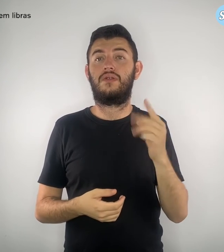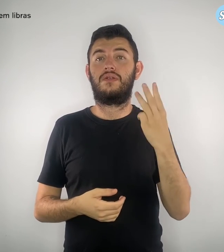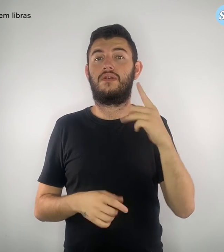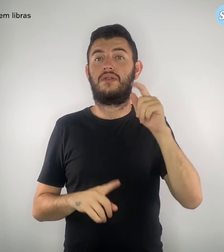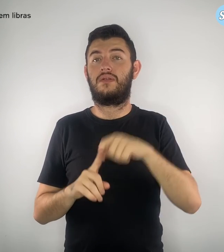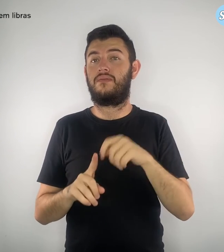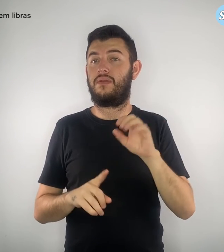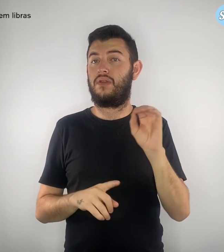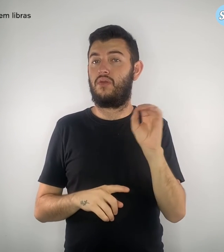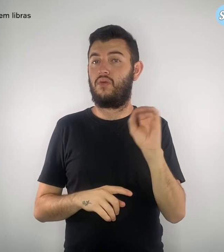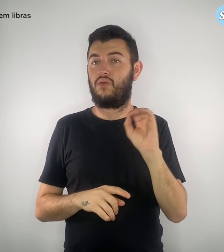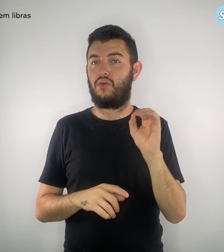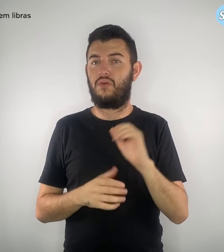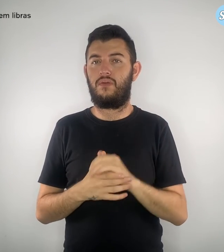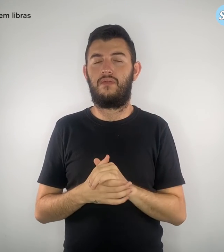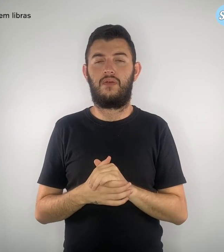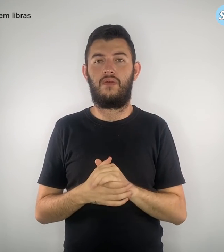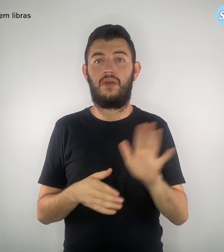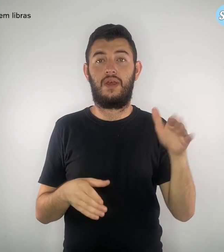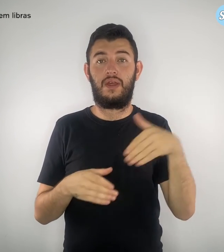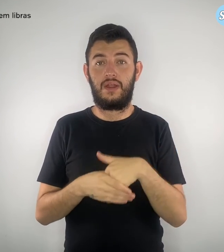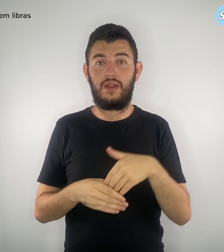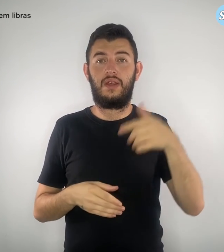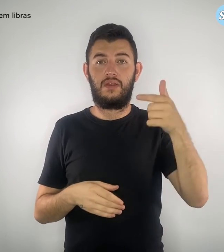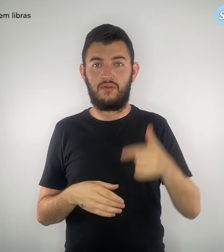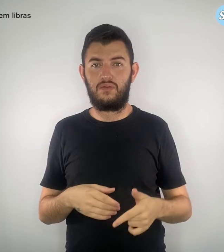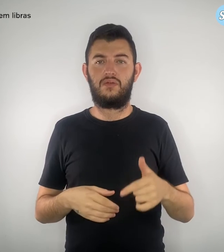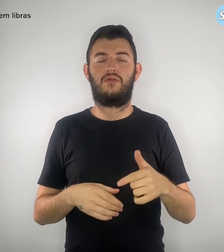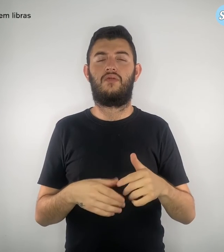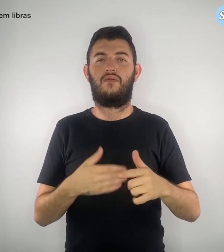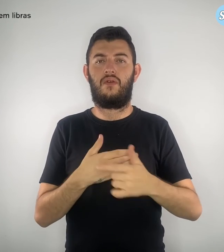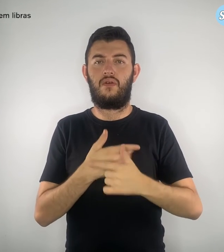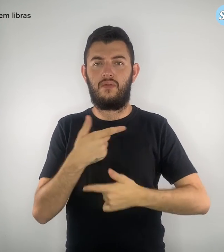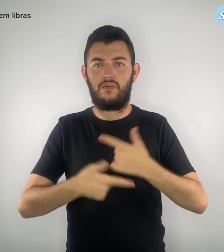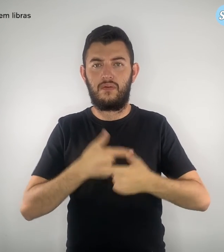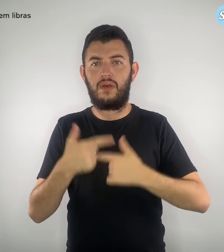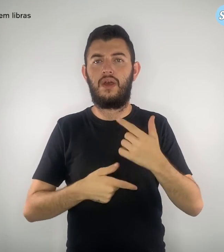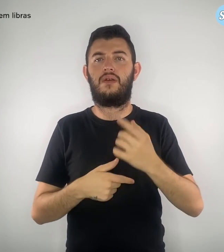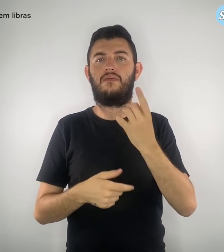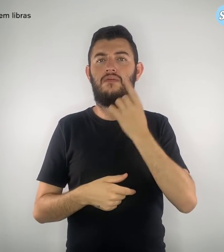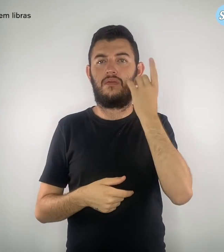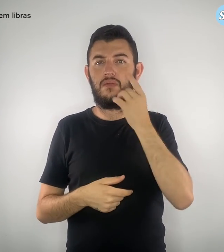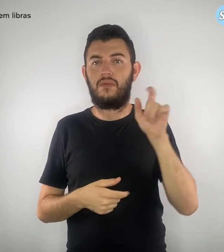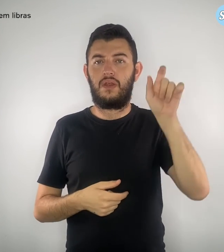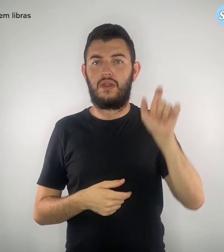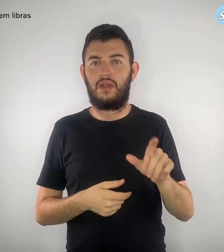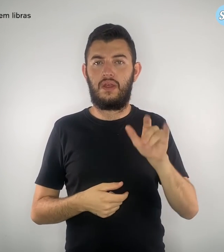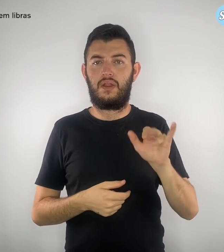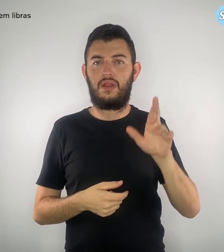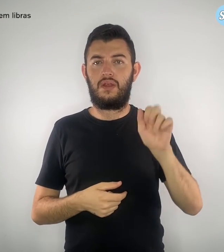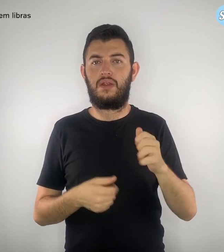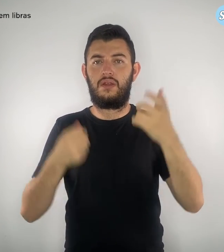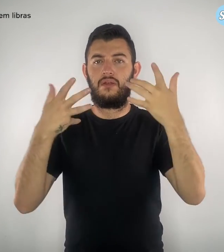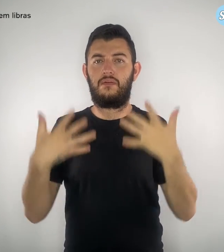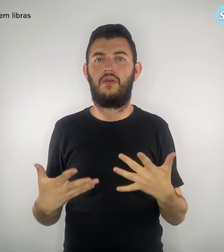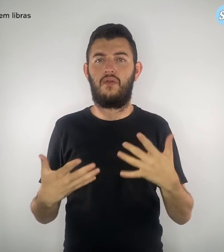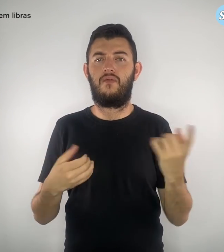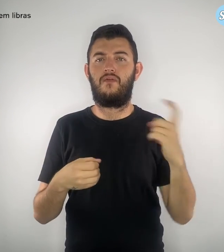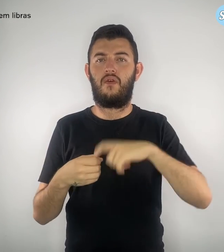outubro. Reeleito ao cargo de deputado, Lira disse que colocará de volta no debate